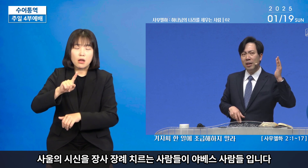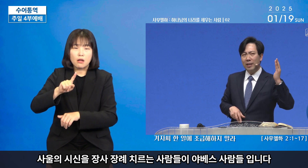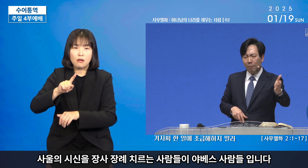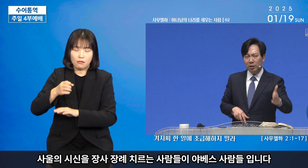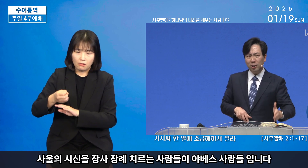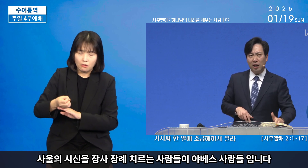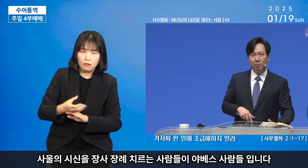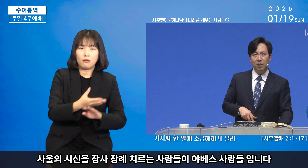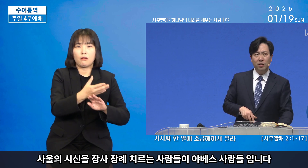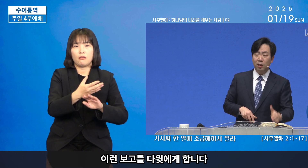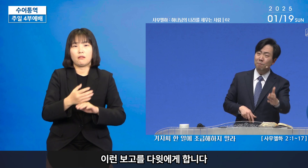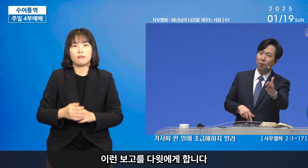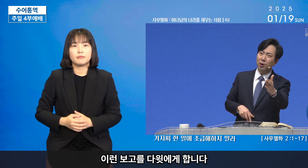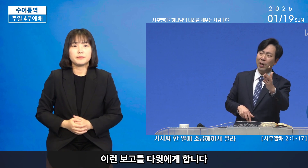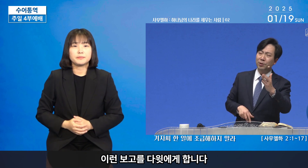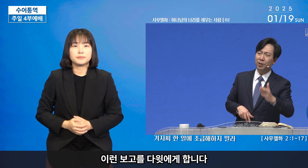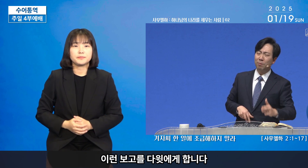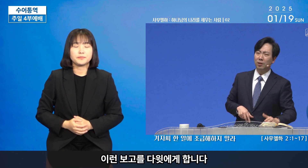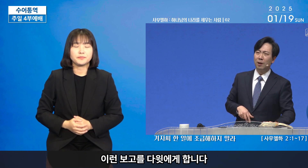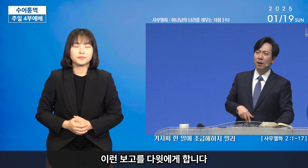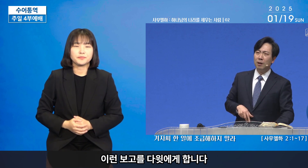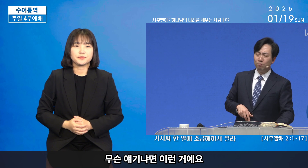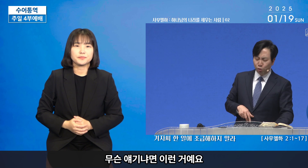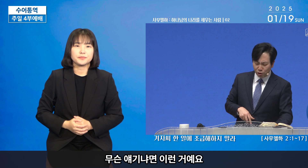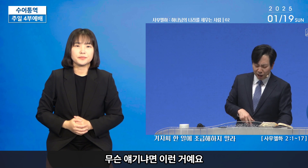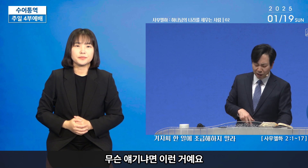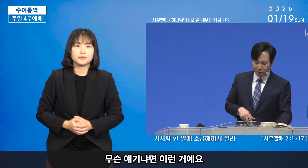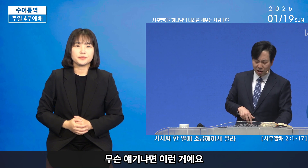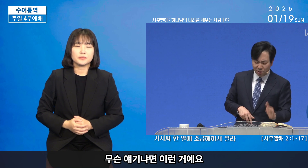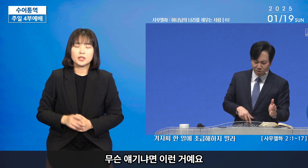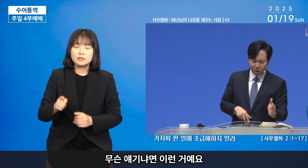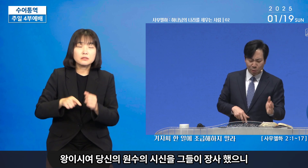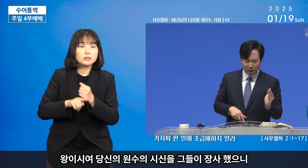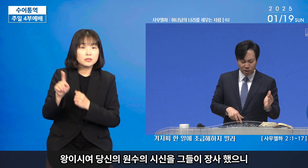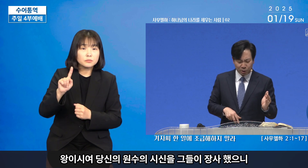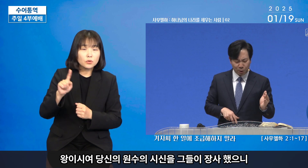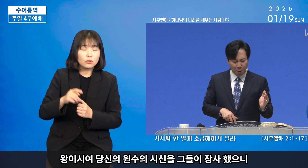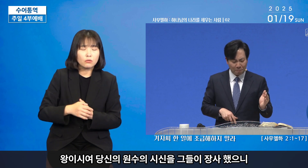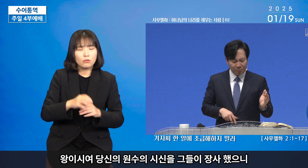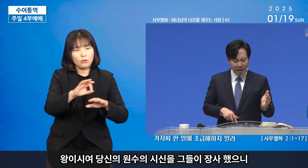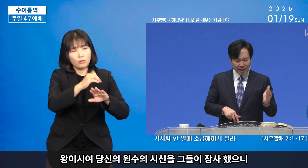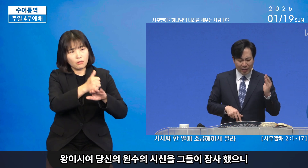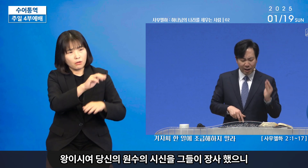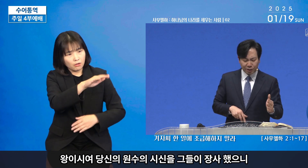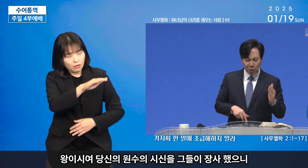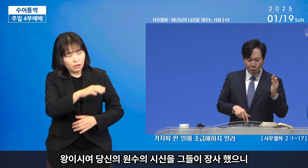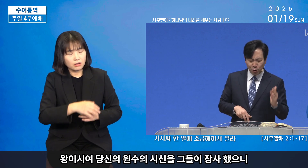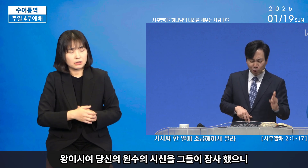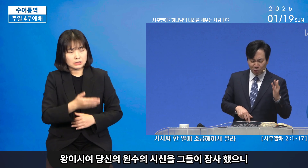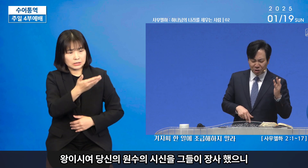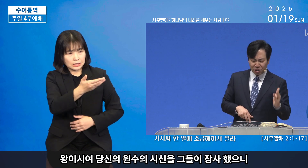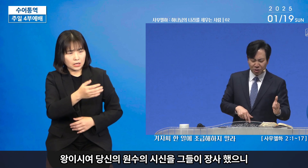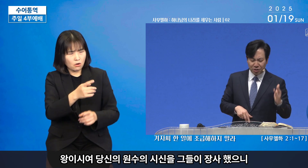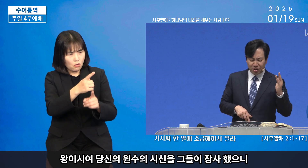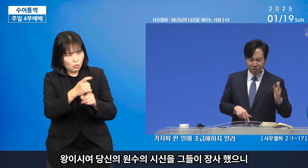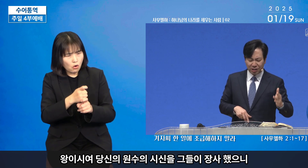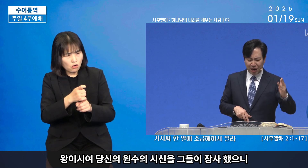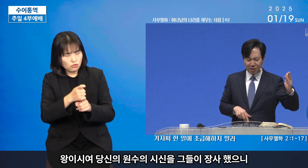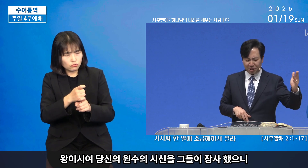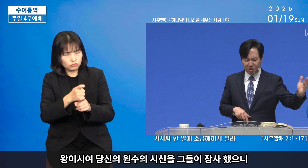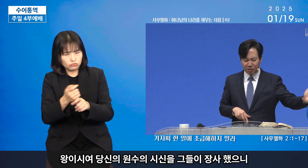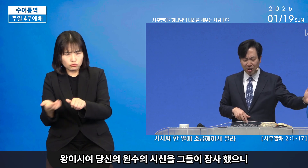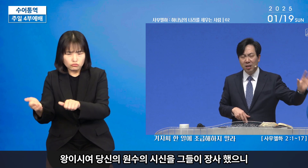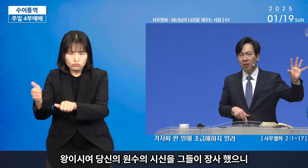사람들이 야베스 사람들입니다. 이런 보고를 다윗에게 합니다. 무슨 얘기냐면 이런 거예요. 왕이시여, 당신의 원수의 시신을